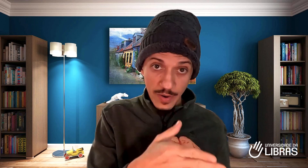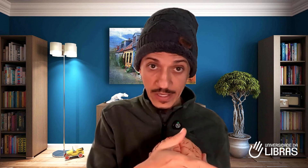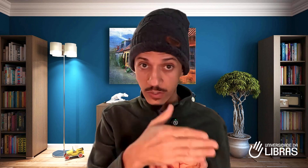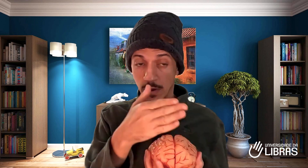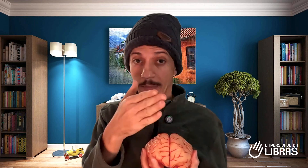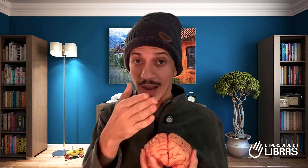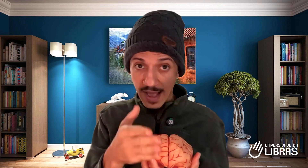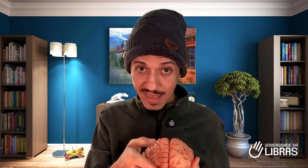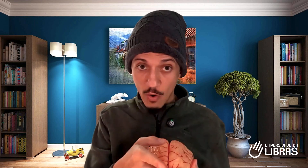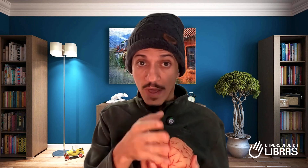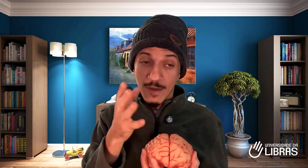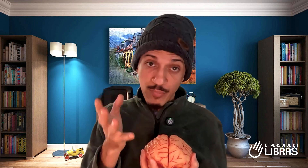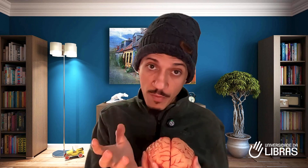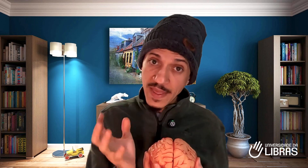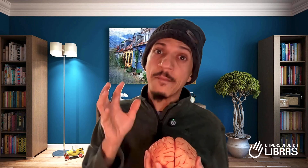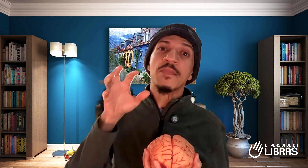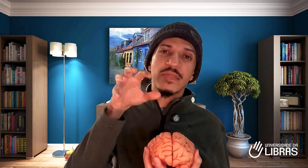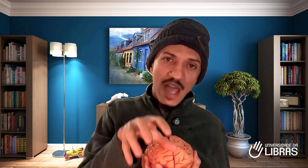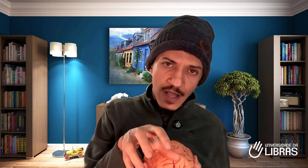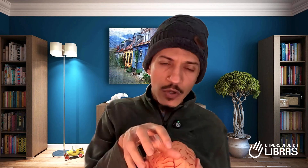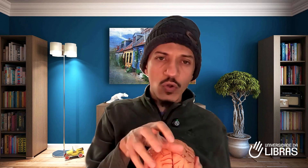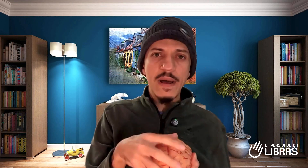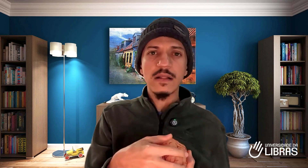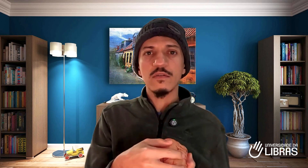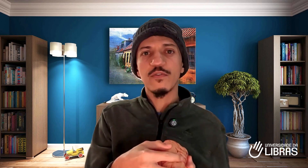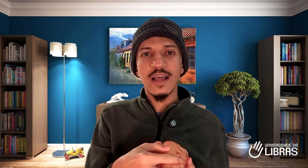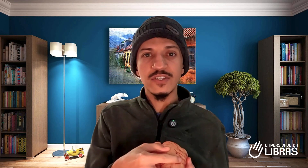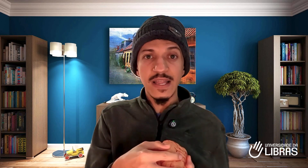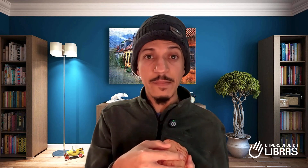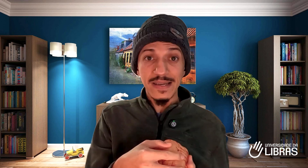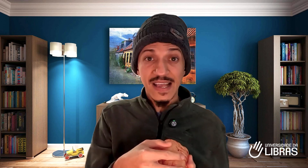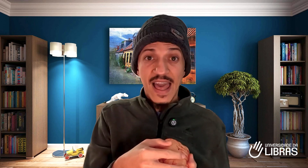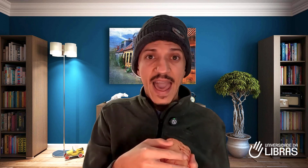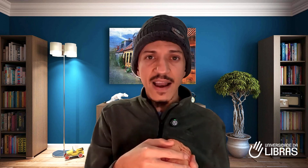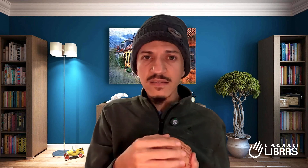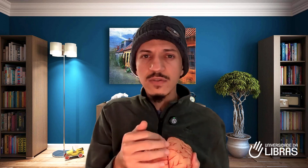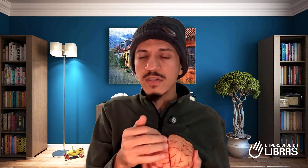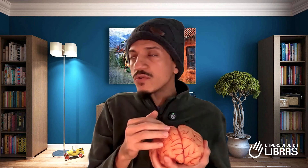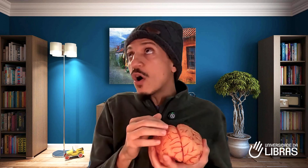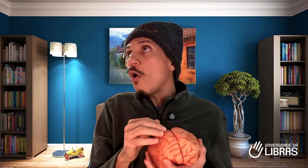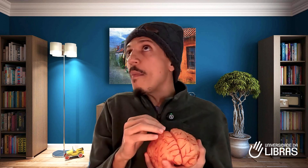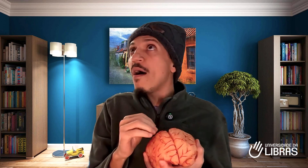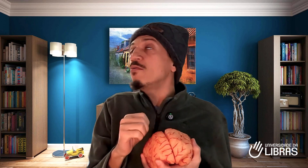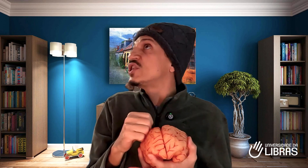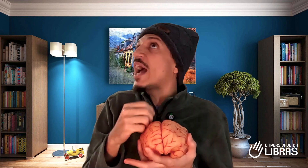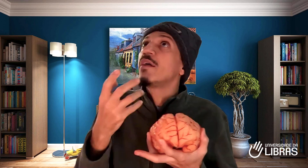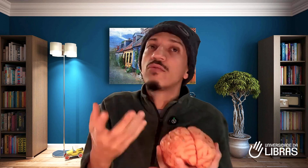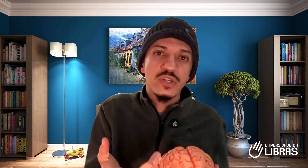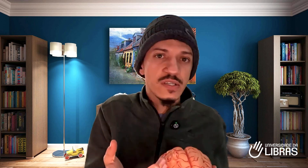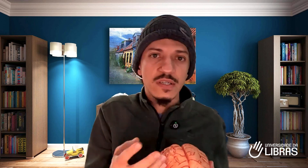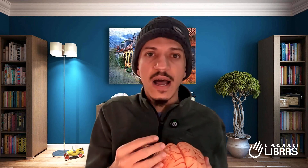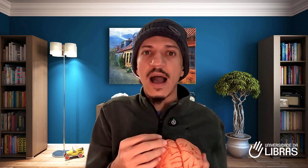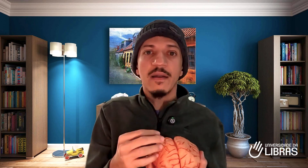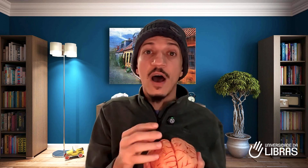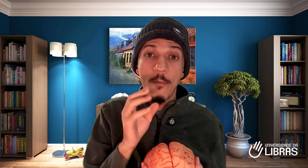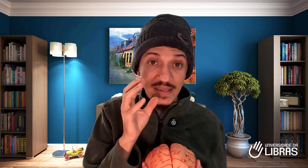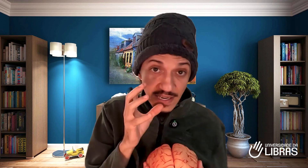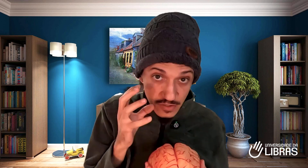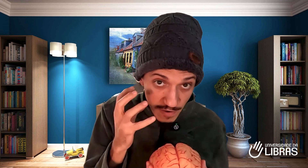Maurício, pela Raquel e por mim, dentro do método Fluente em Libras, elas não são só um jeito de ensinar, não, mas eles são uma